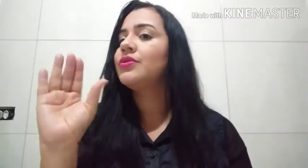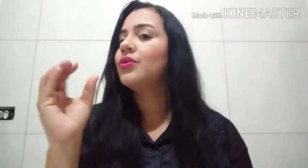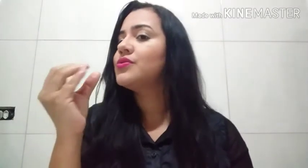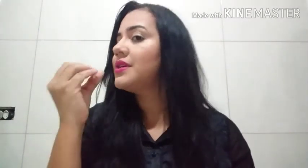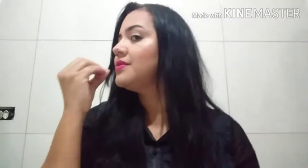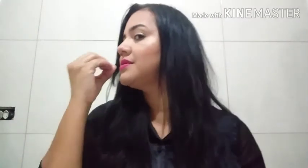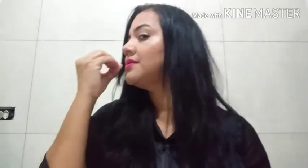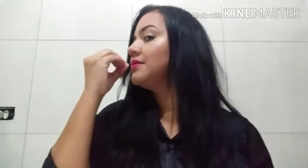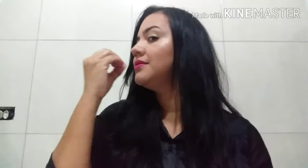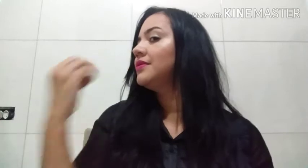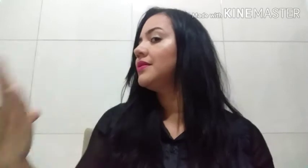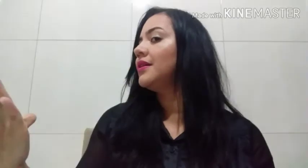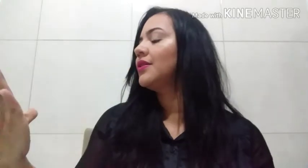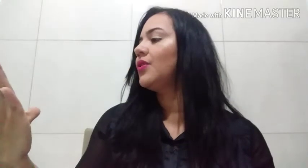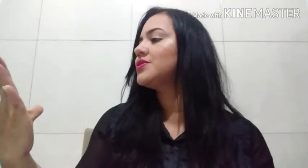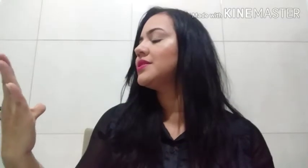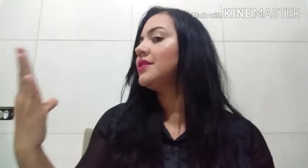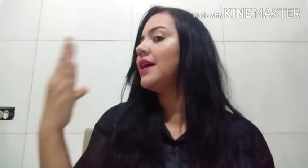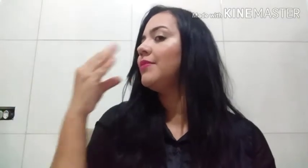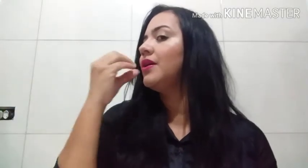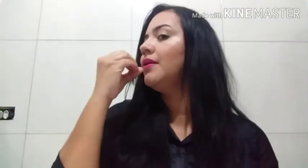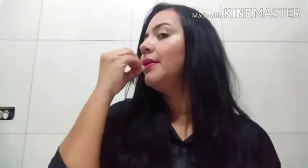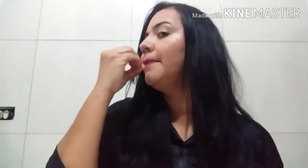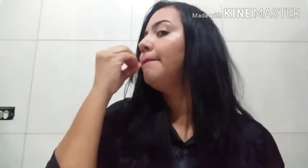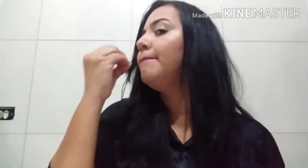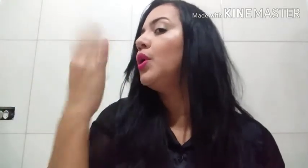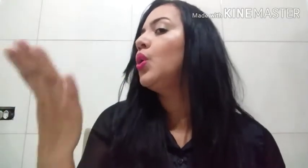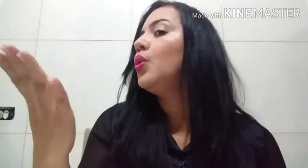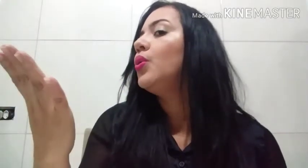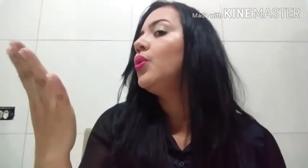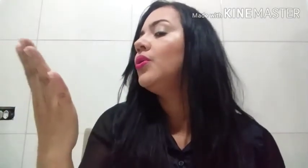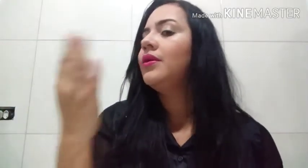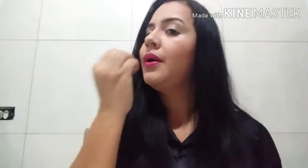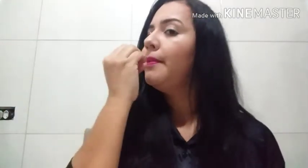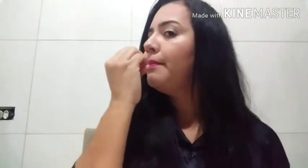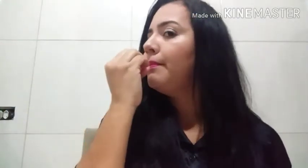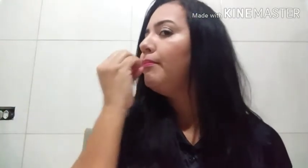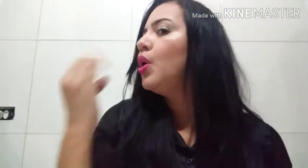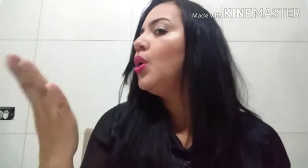Todos os dedos, costa e abre, ó. Bom. Bom